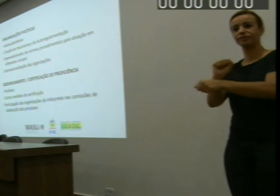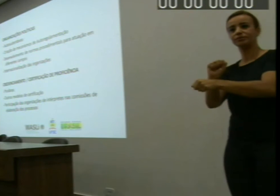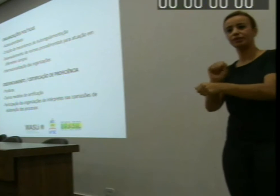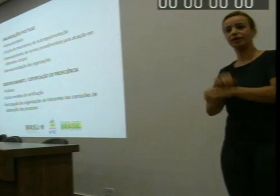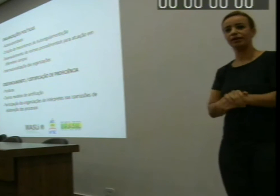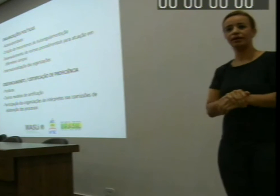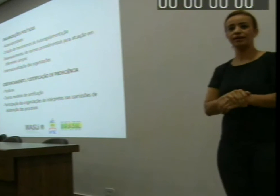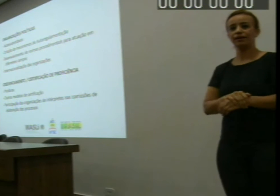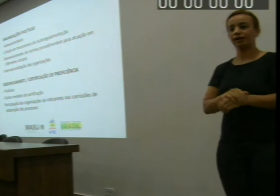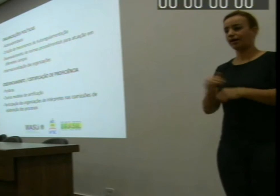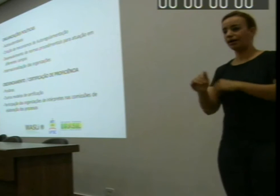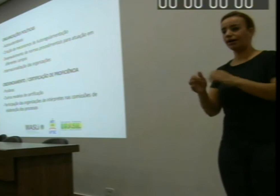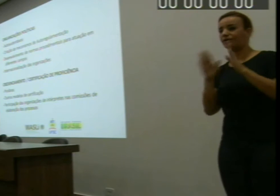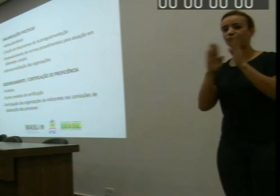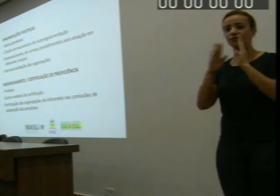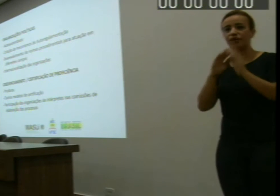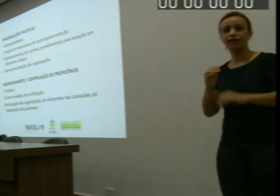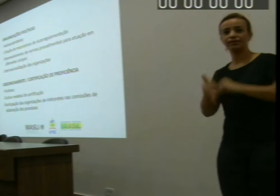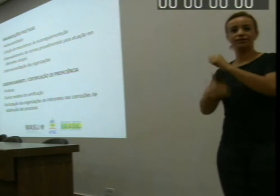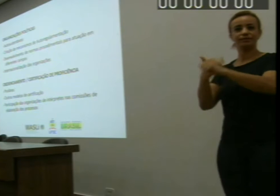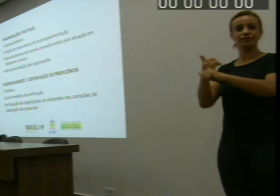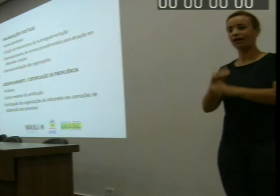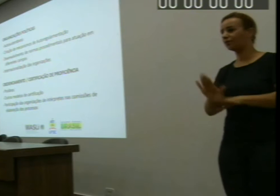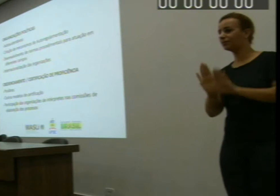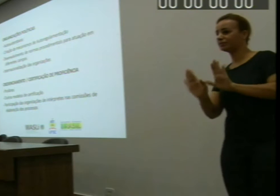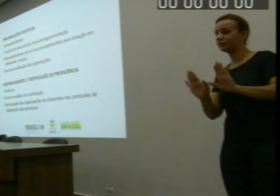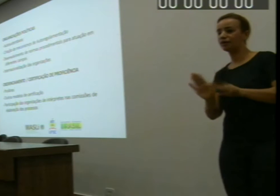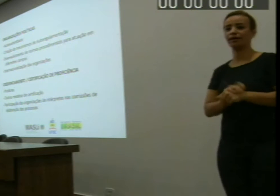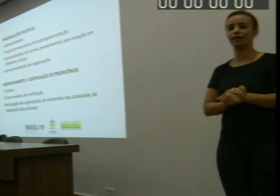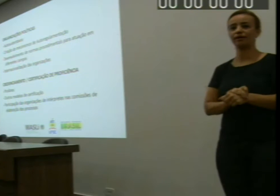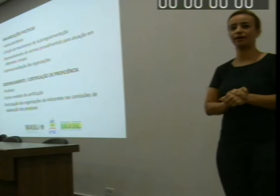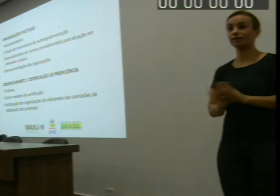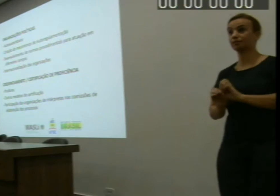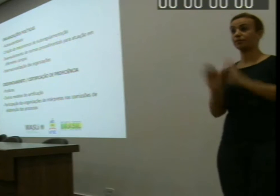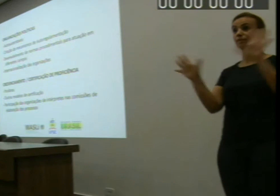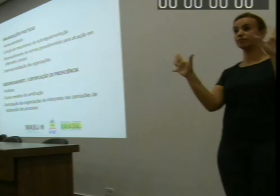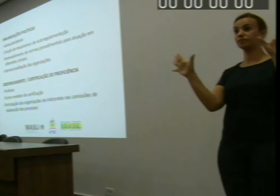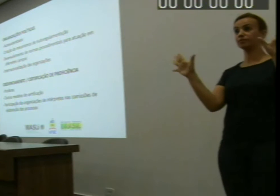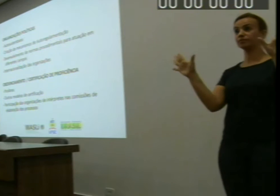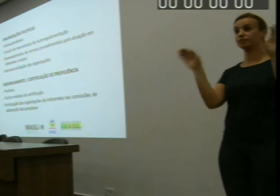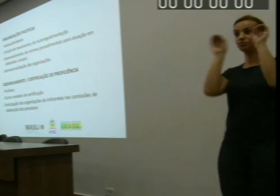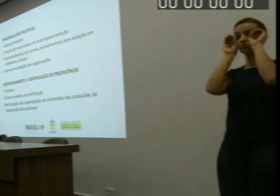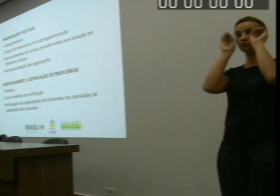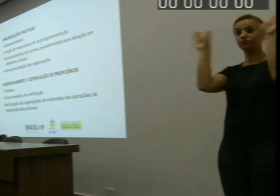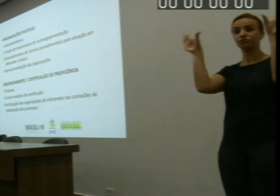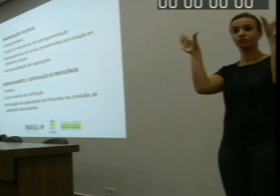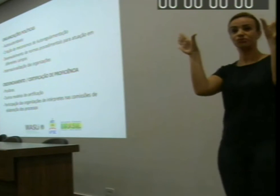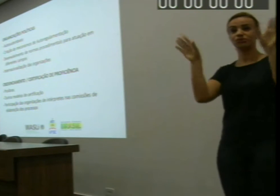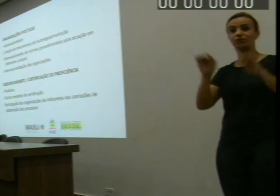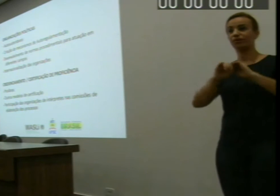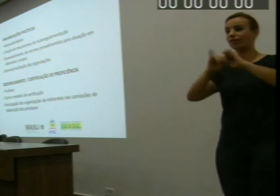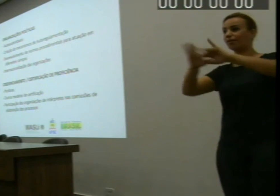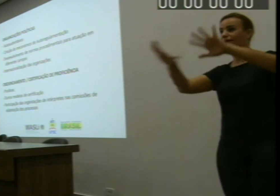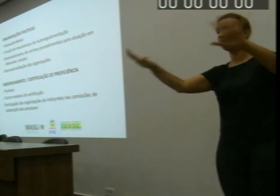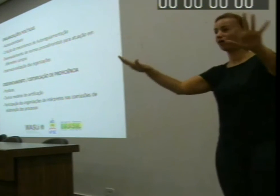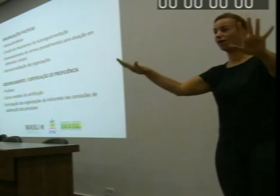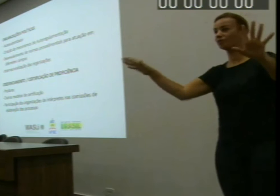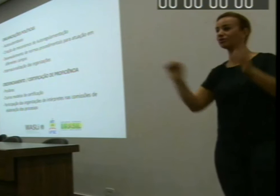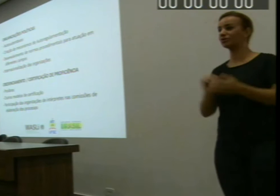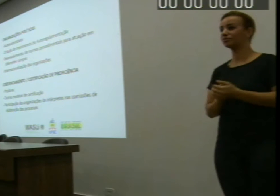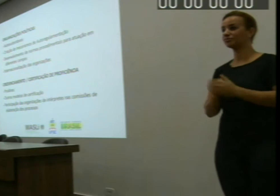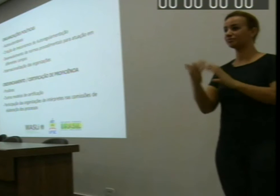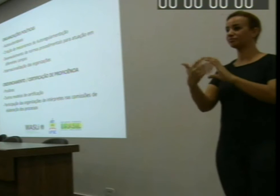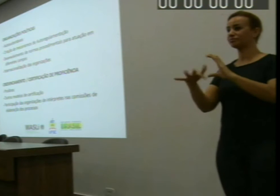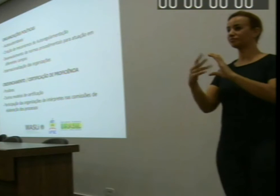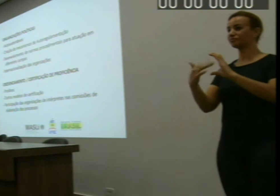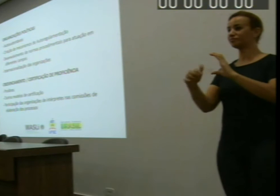wies é a ufsk não MEC vamos esperar e de repente pá surge lá a notícia do PR bibras foi tão inusitada que uma colega